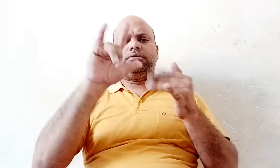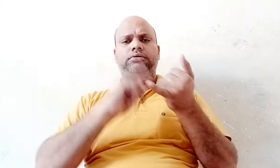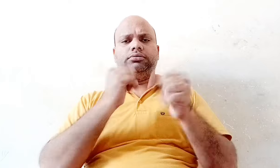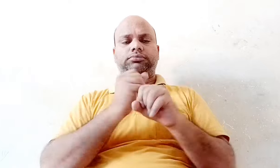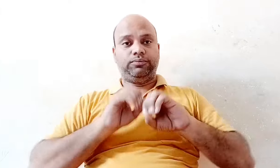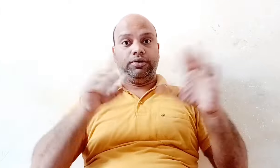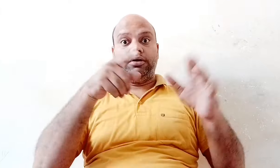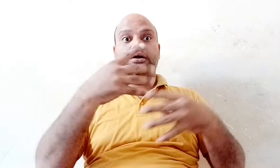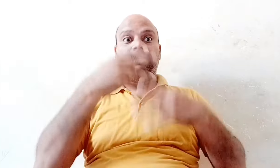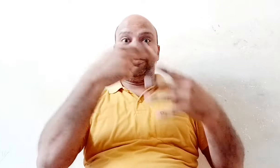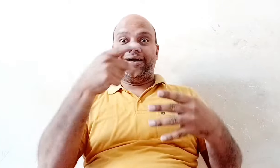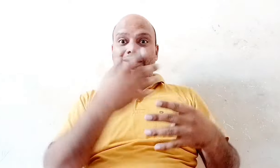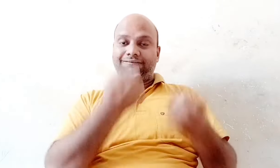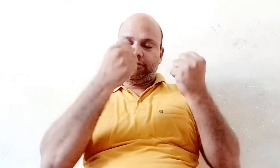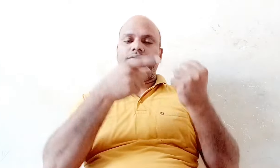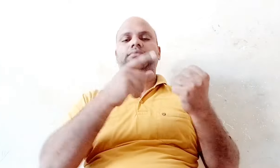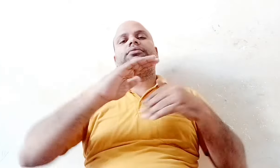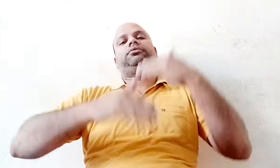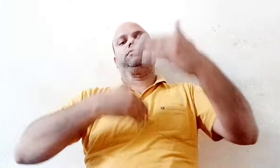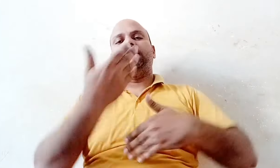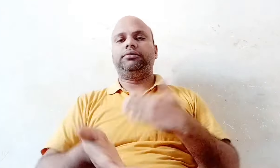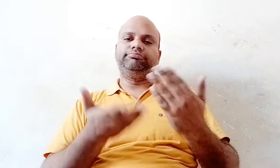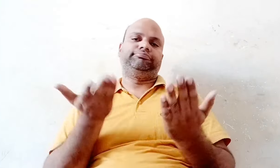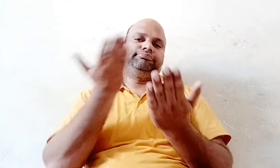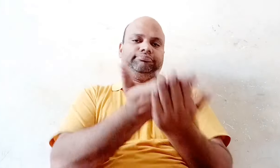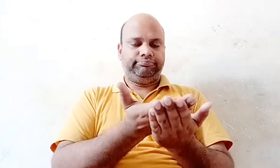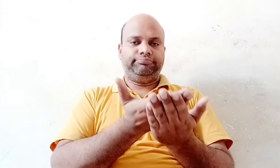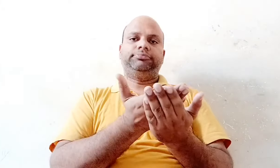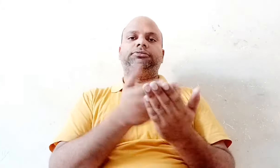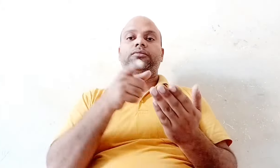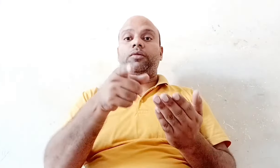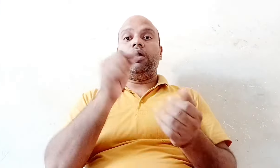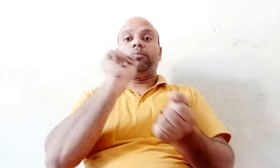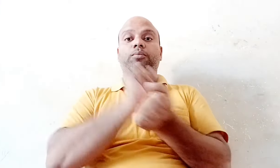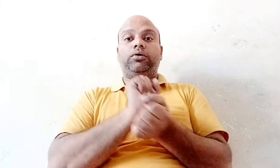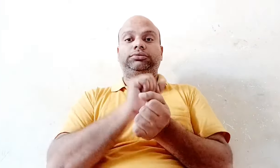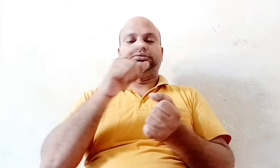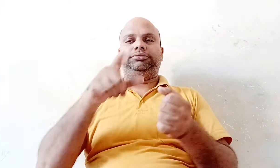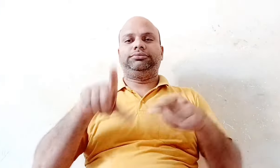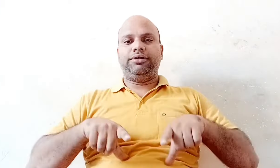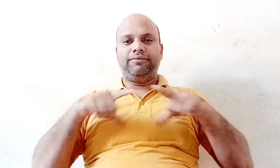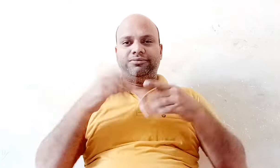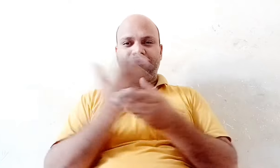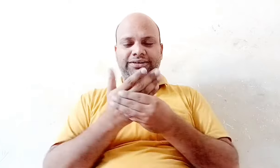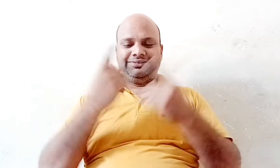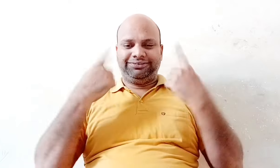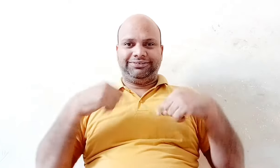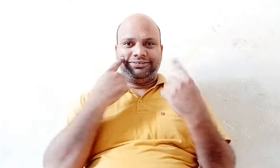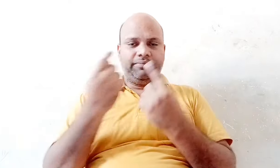o, I, die. She bara gaya avedana manya nahim kiya javega. 7. Avadaka ko